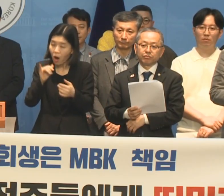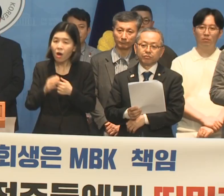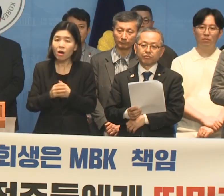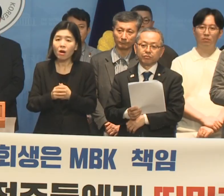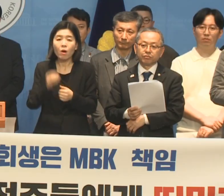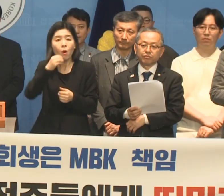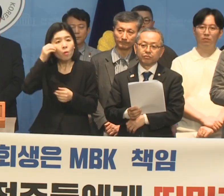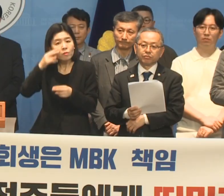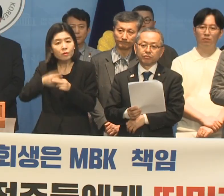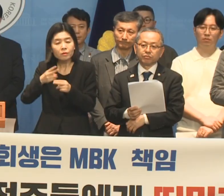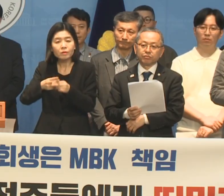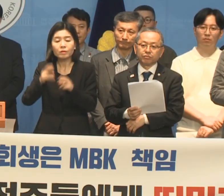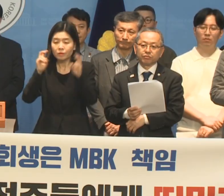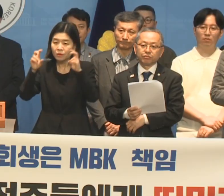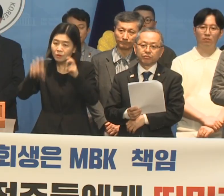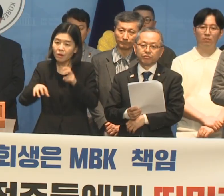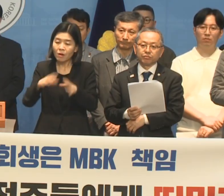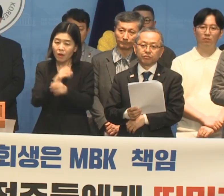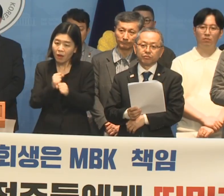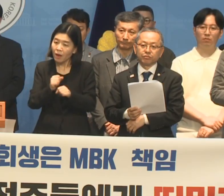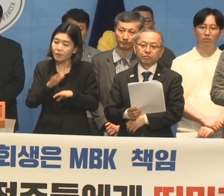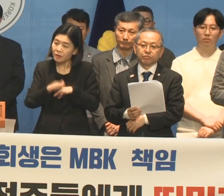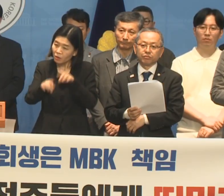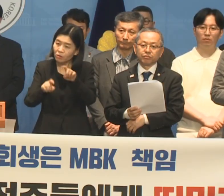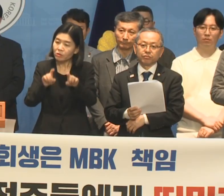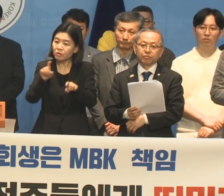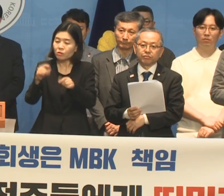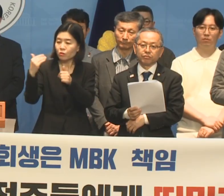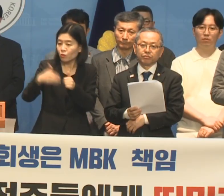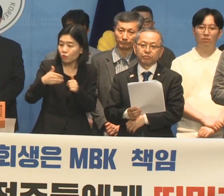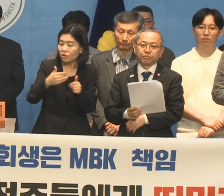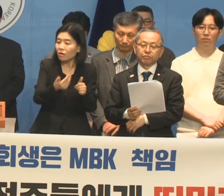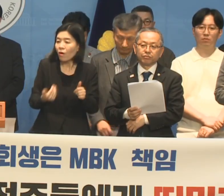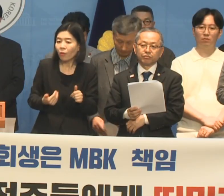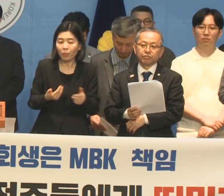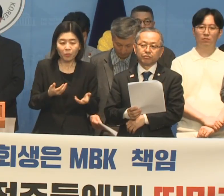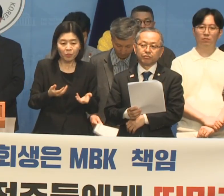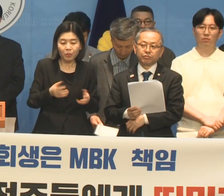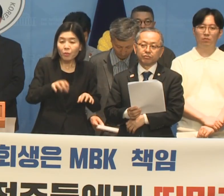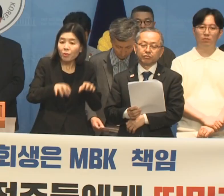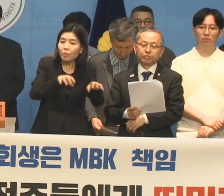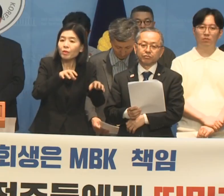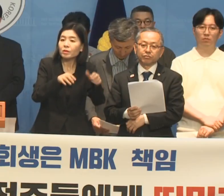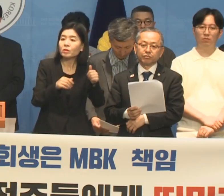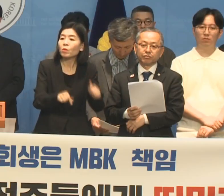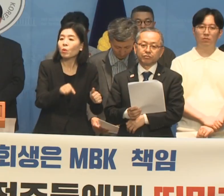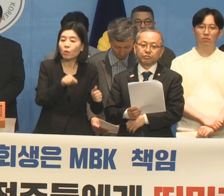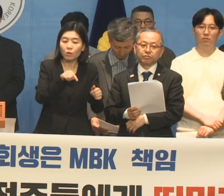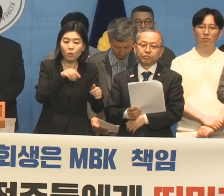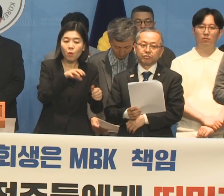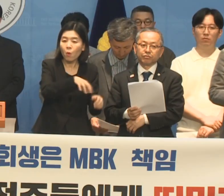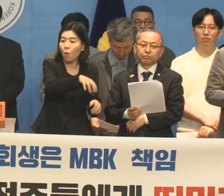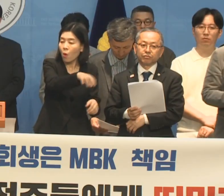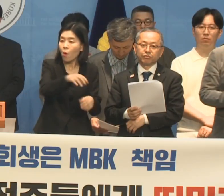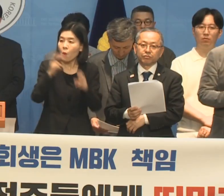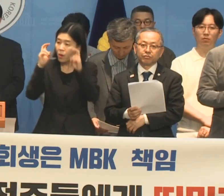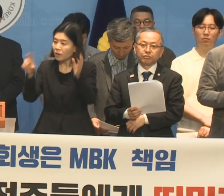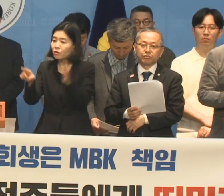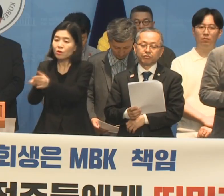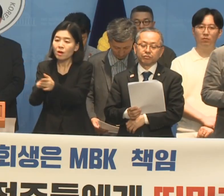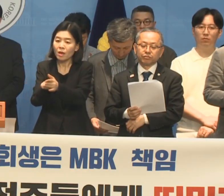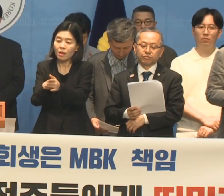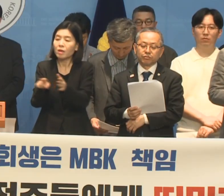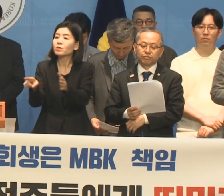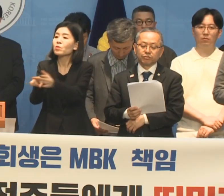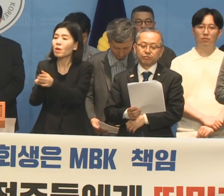홈플러스가 계약 이행을 요구하기 전에 앞서 입점 점주들이 회사를 신뢰할 수 있는 조치를 먼저 해야 합니다.